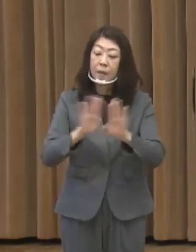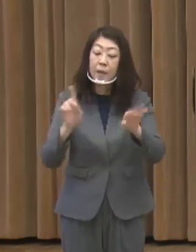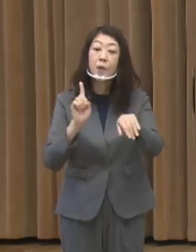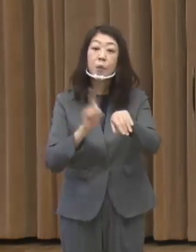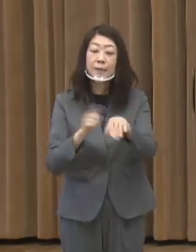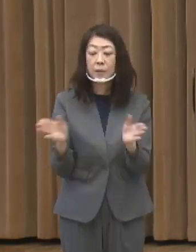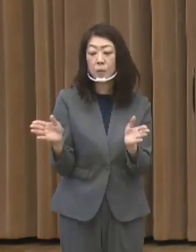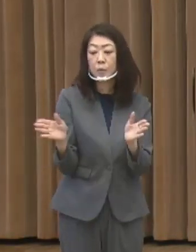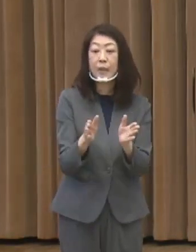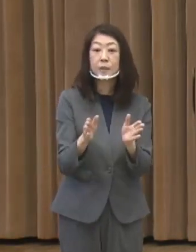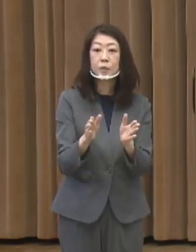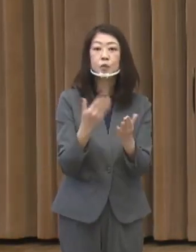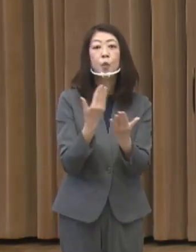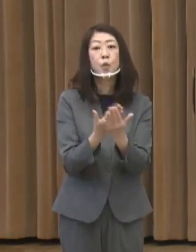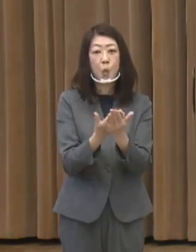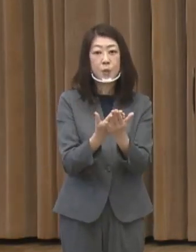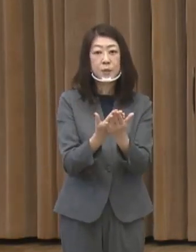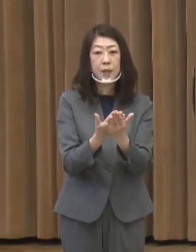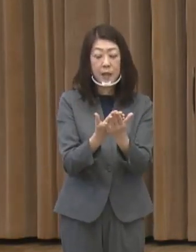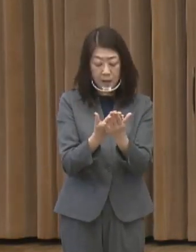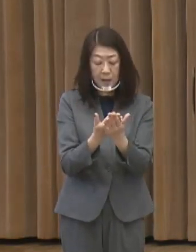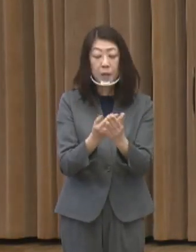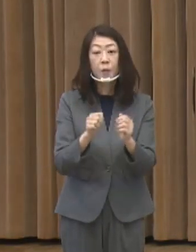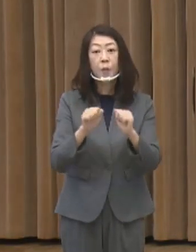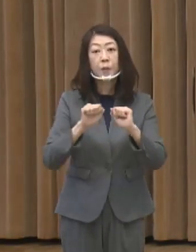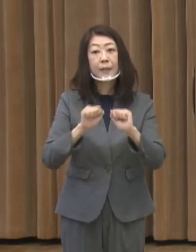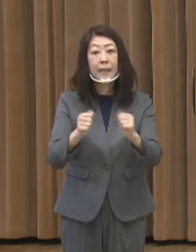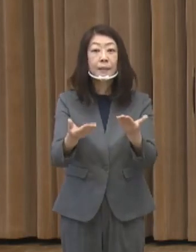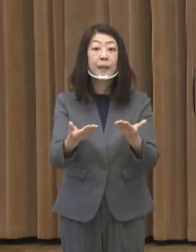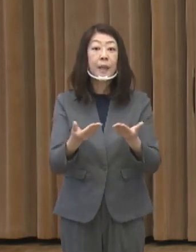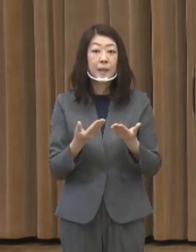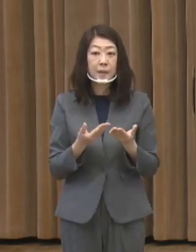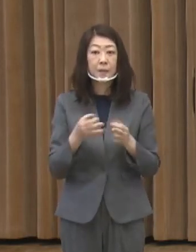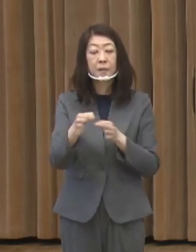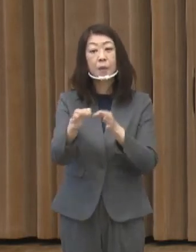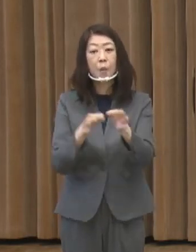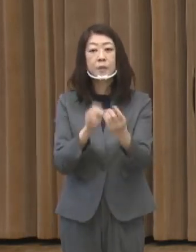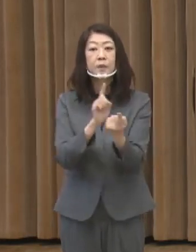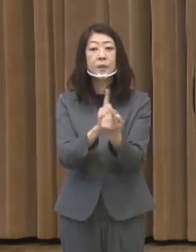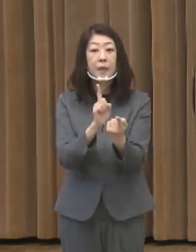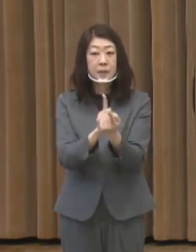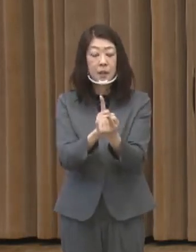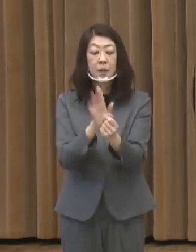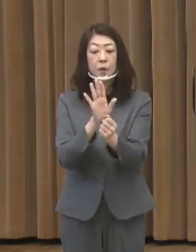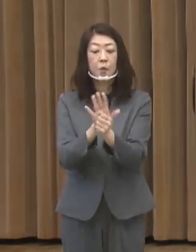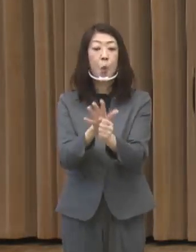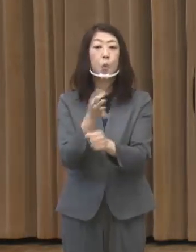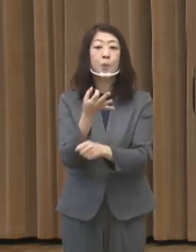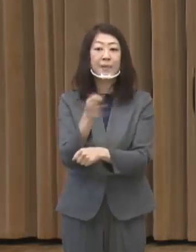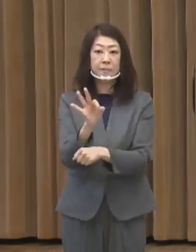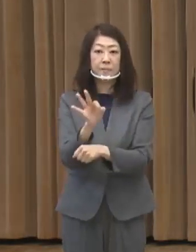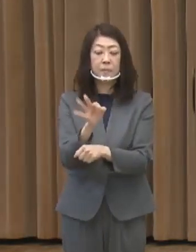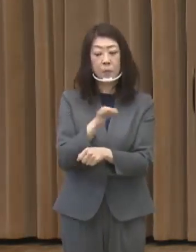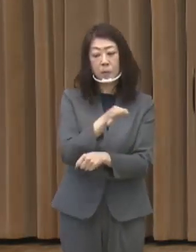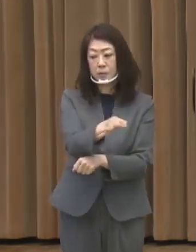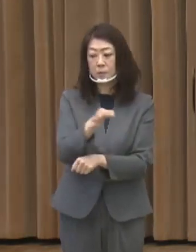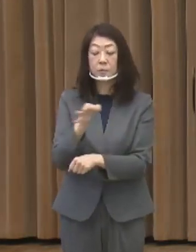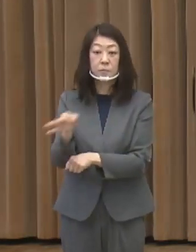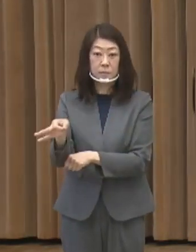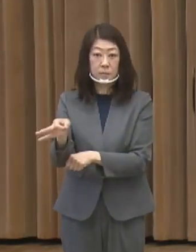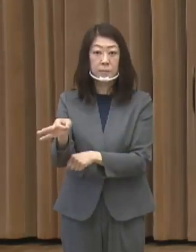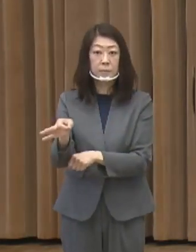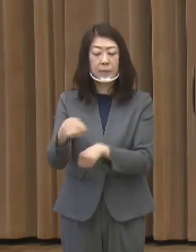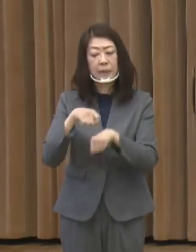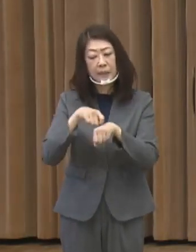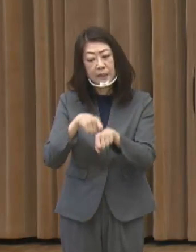要請などに応じていただいた事業者の方々へ感染防止対策協力金を支給をし、厳